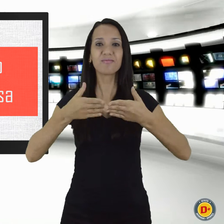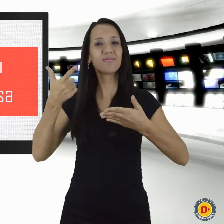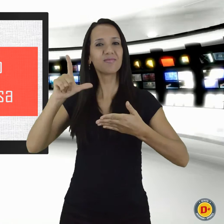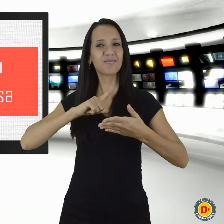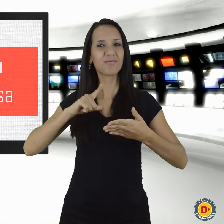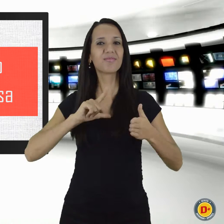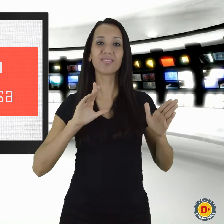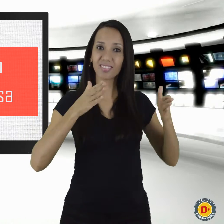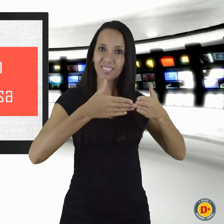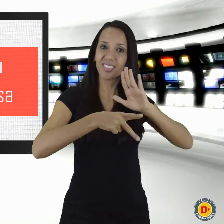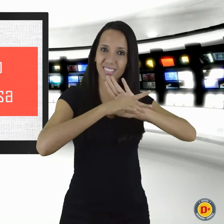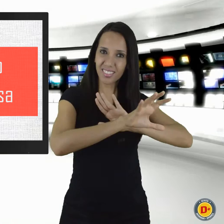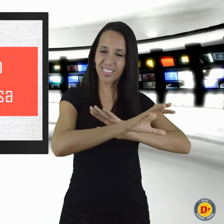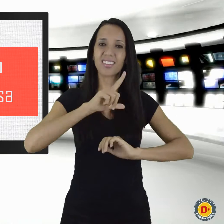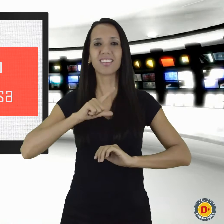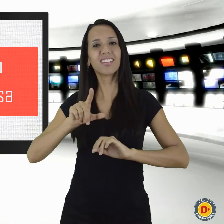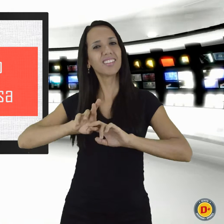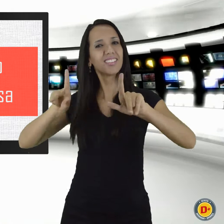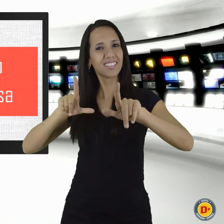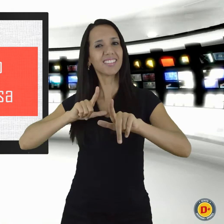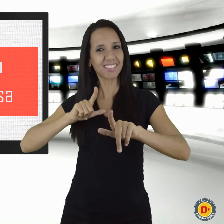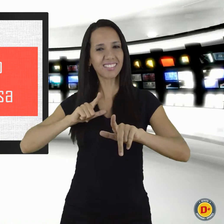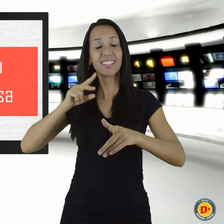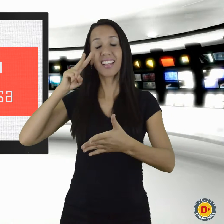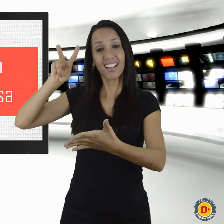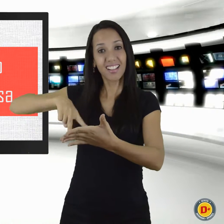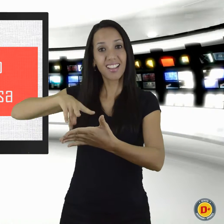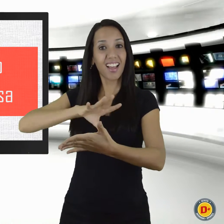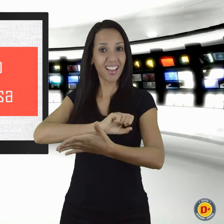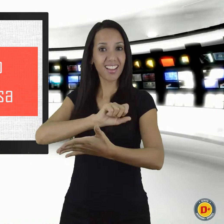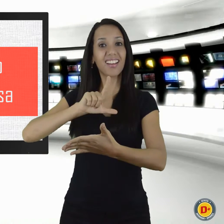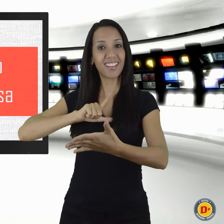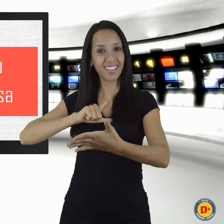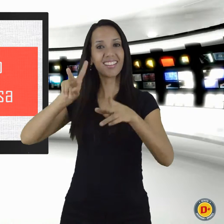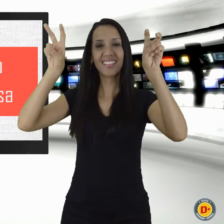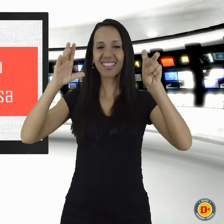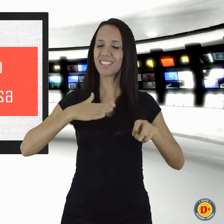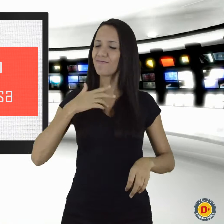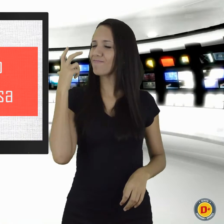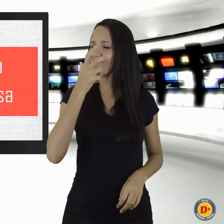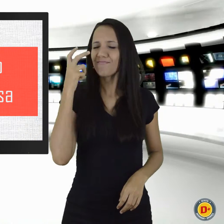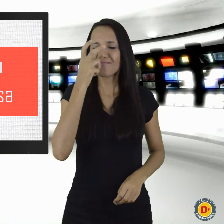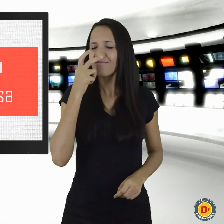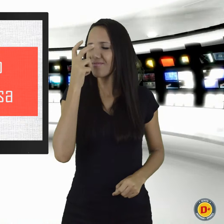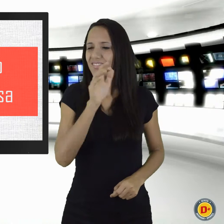Leio muito, principalmente sobre um tema que é minha paixão de infância, aviação militar. Tenho uma